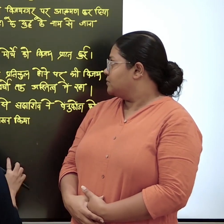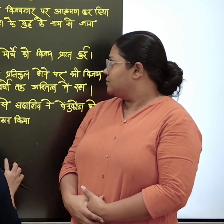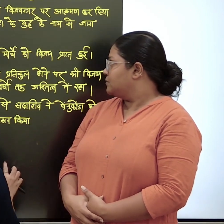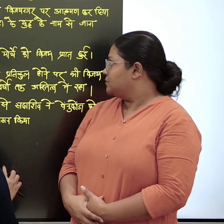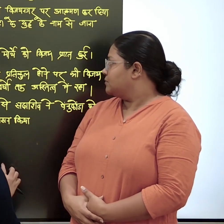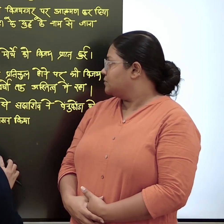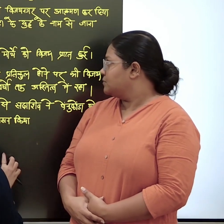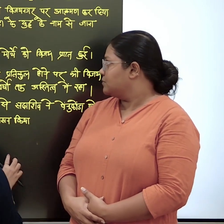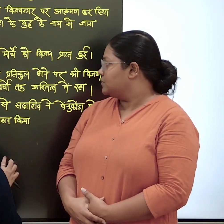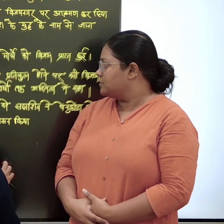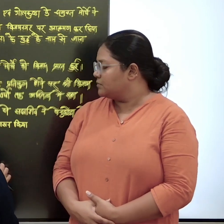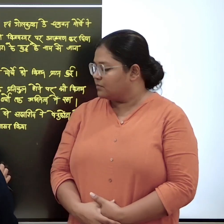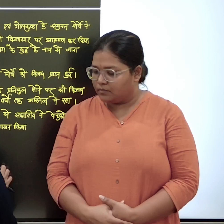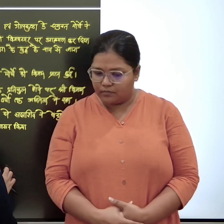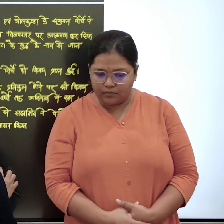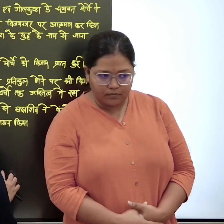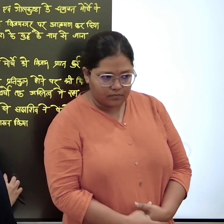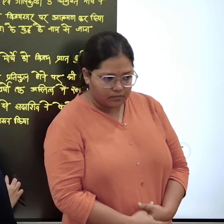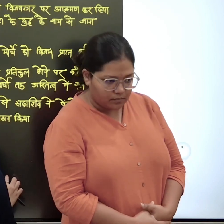ठीक।